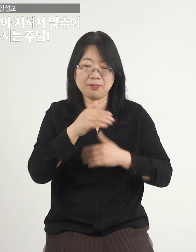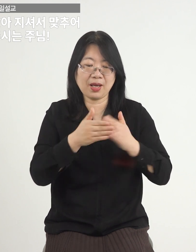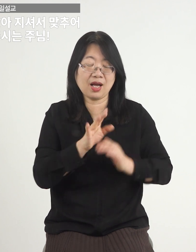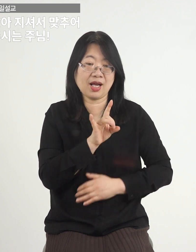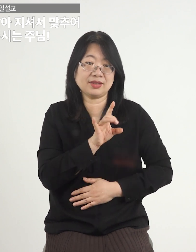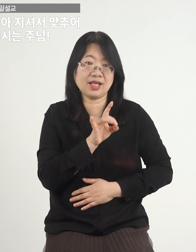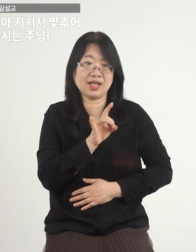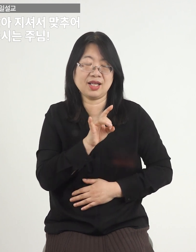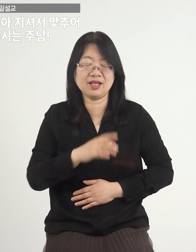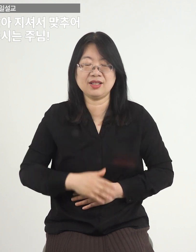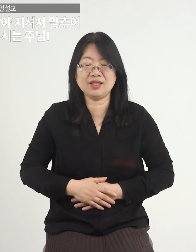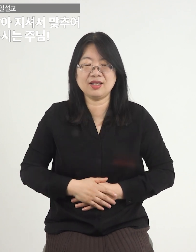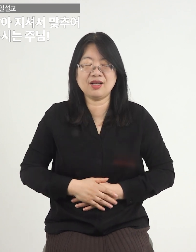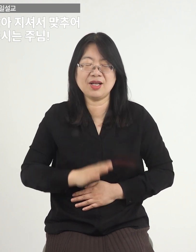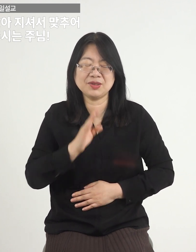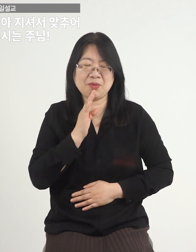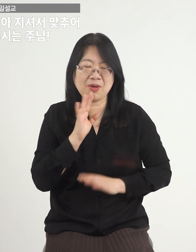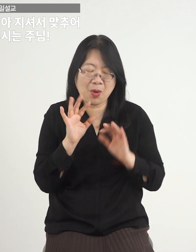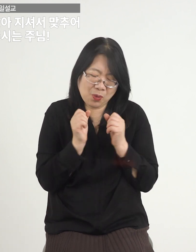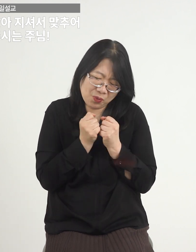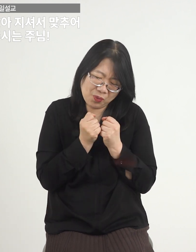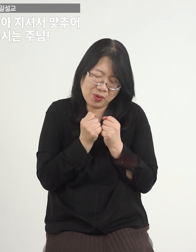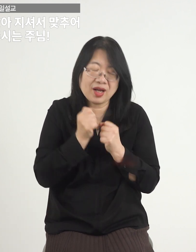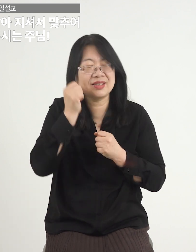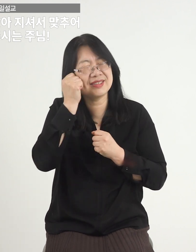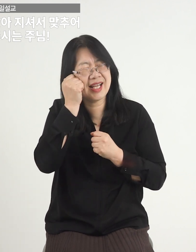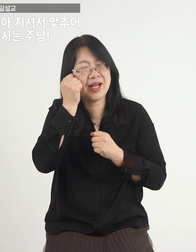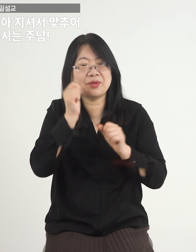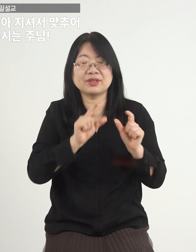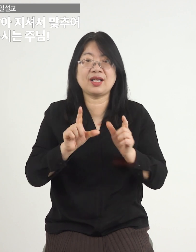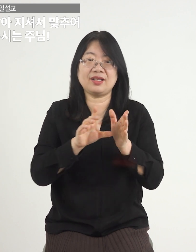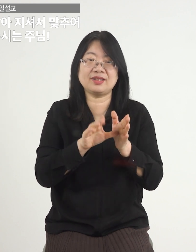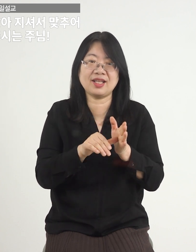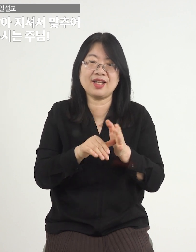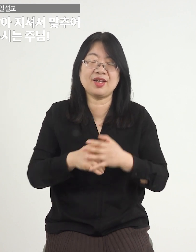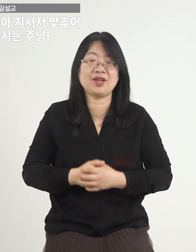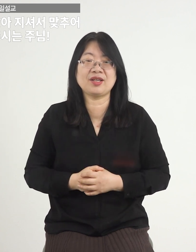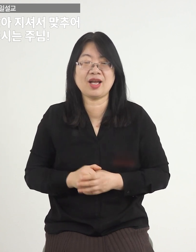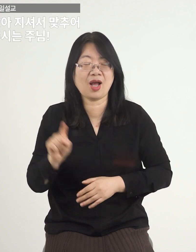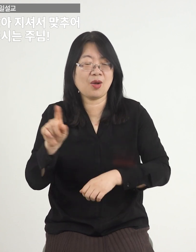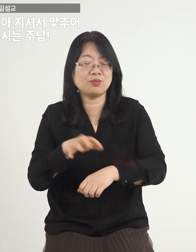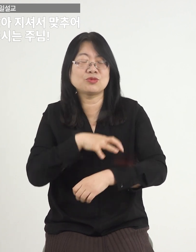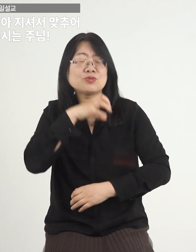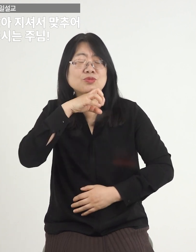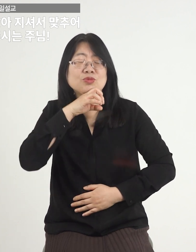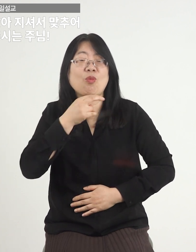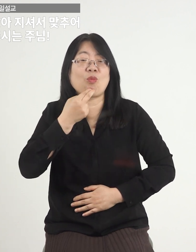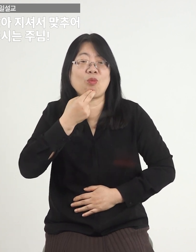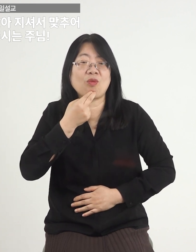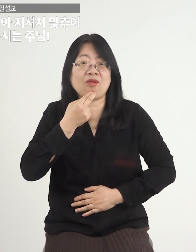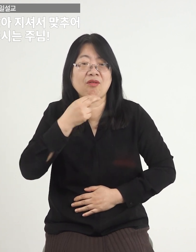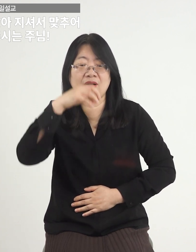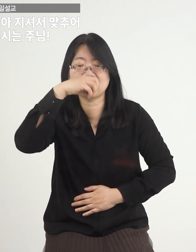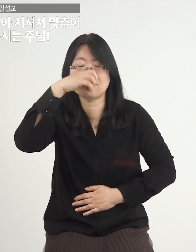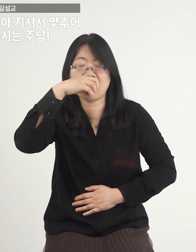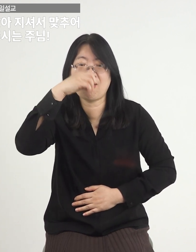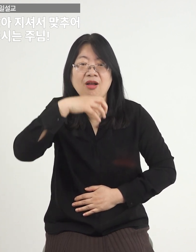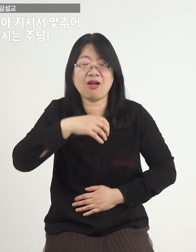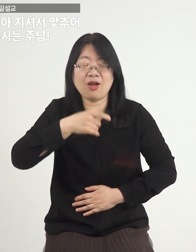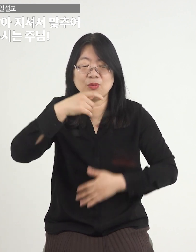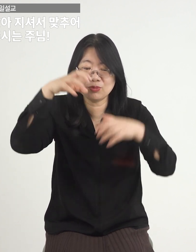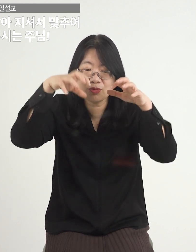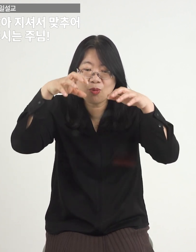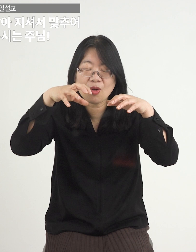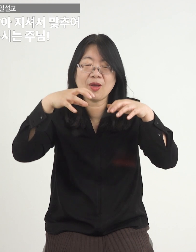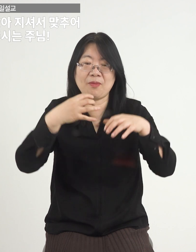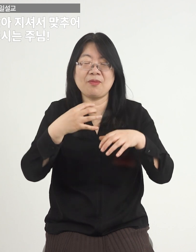단칸방에서 거의 칼잠 자다시피 이렇게 생활할 때는 아무 불평이 없었어요. 그저 비 안